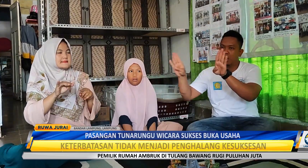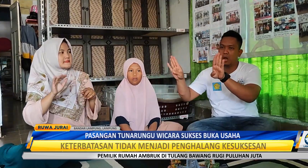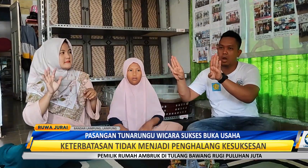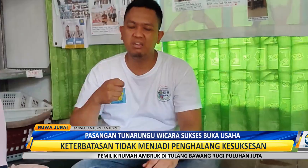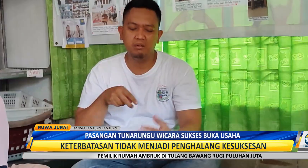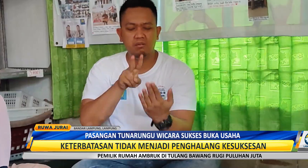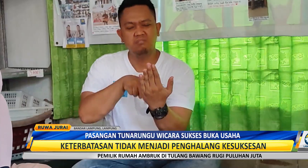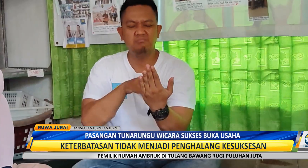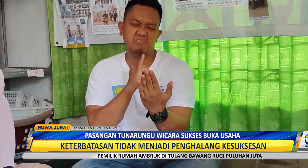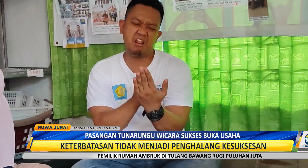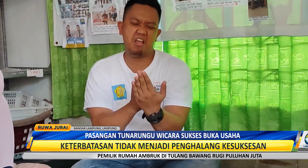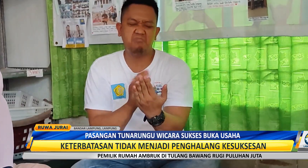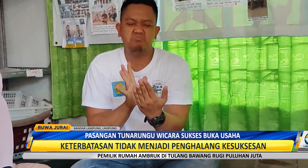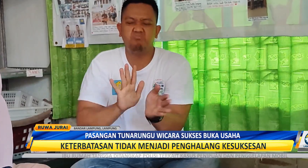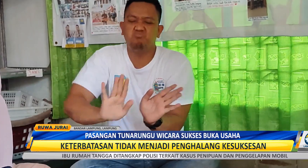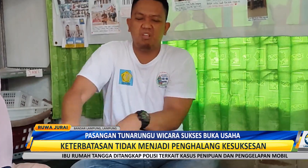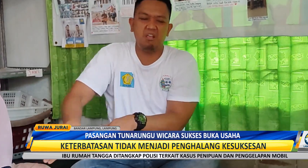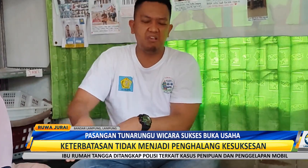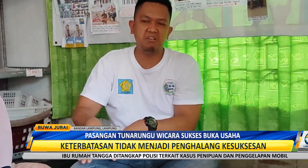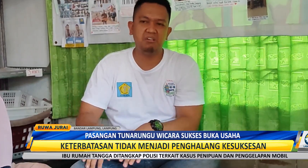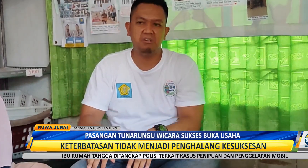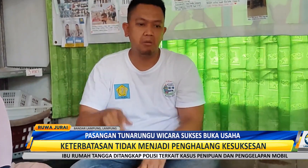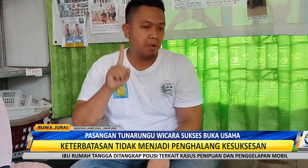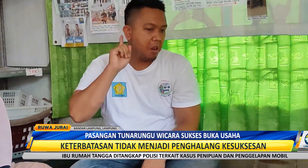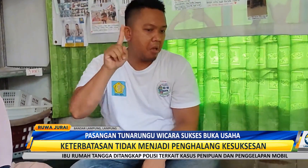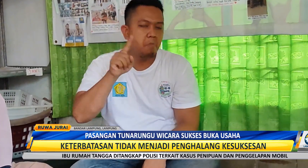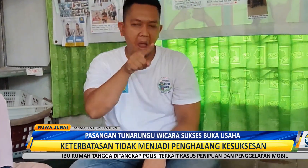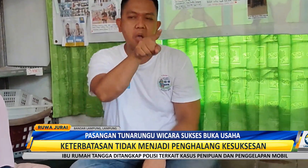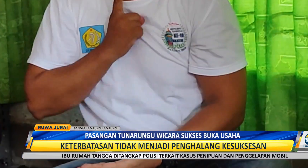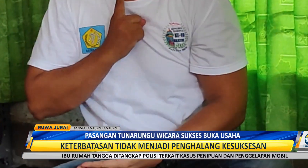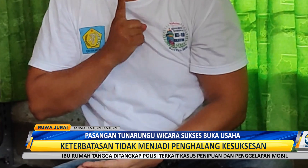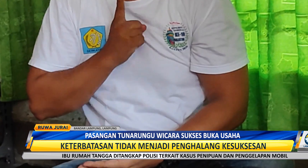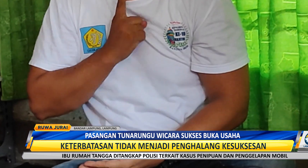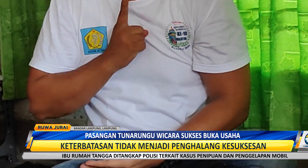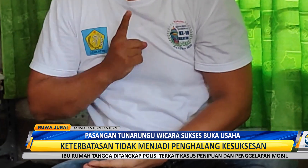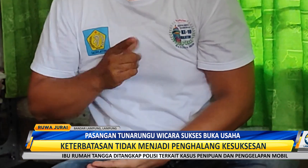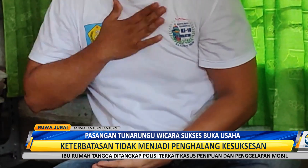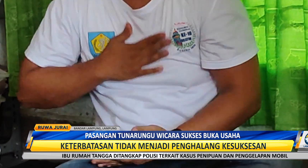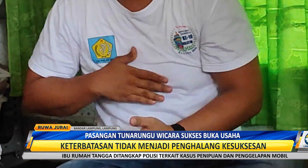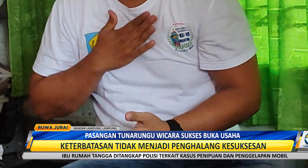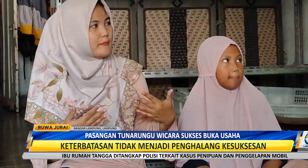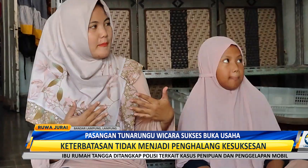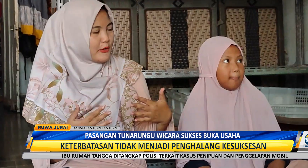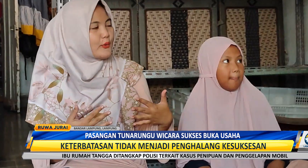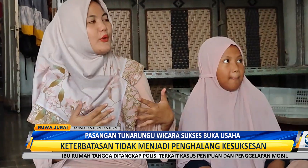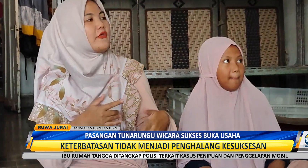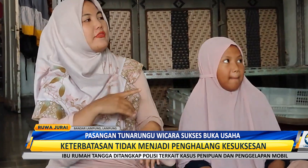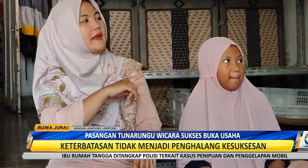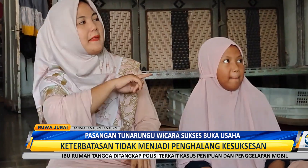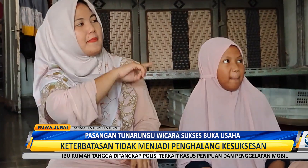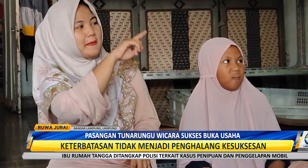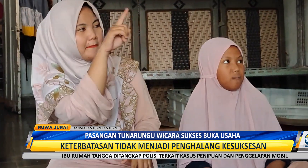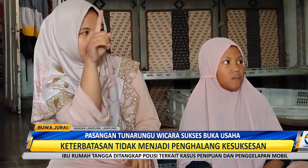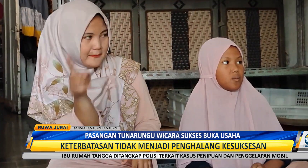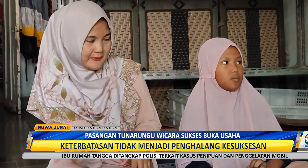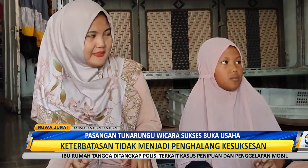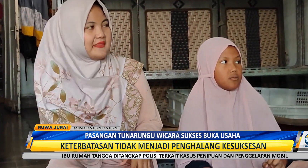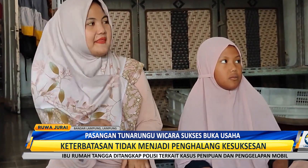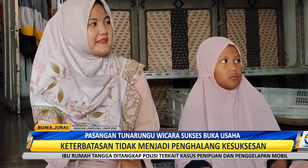sukses membangun bisnis keluarga keterbatasan yang mereka miliki tidak menjadi penghalang bagi pasutri ini untuk tetap berjuang dan berusaha pasangan suami